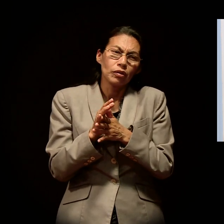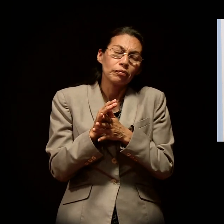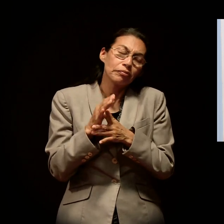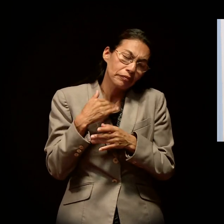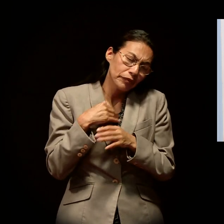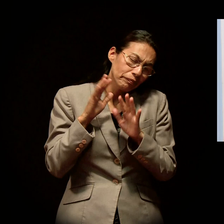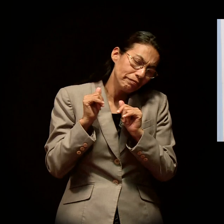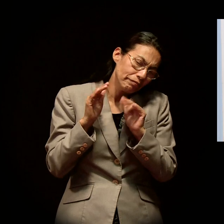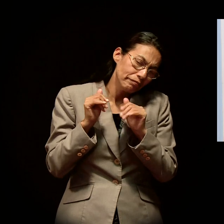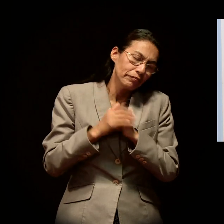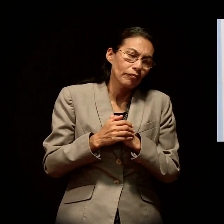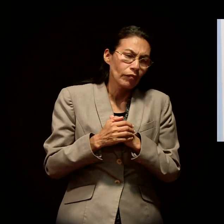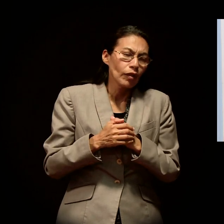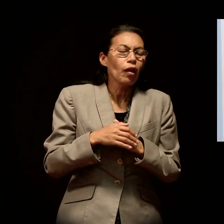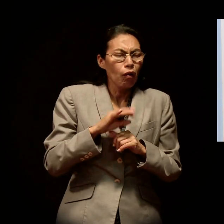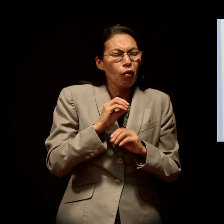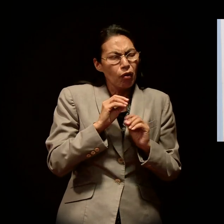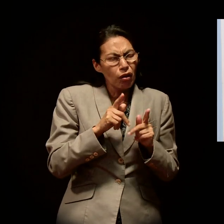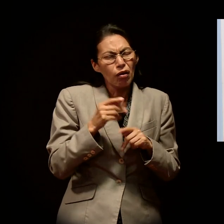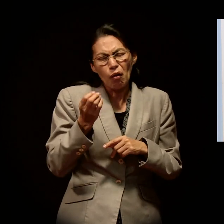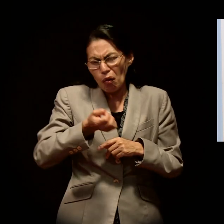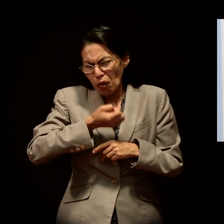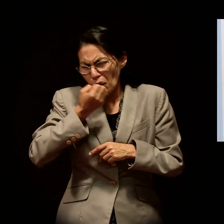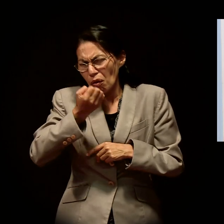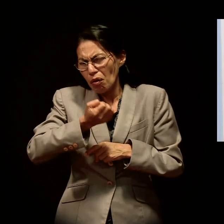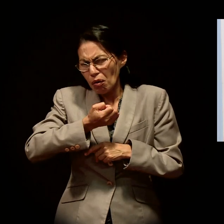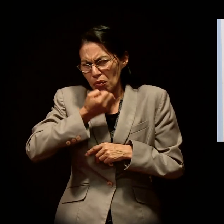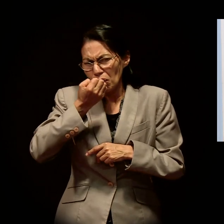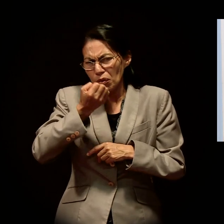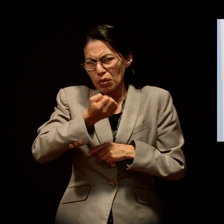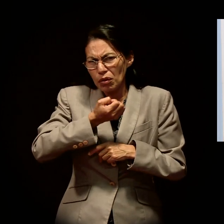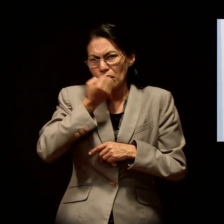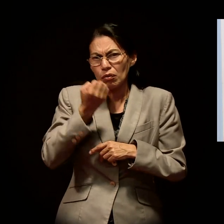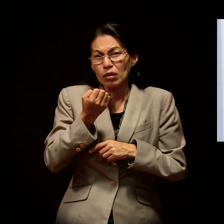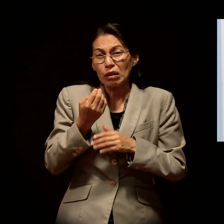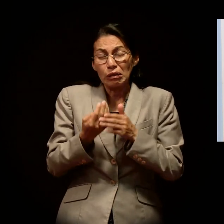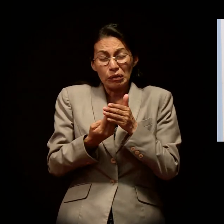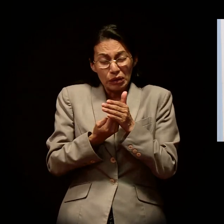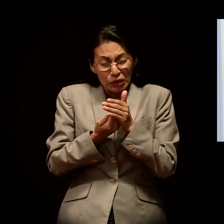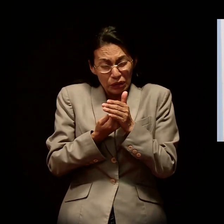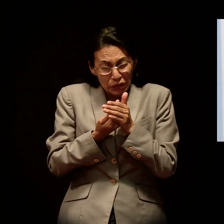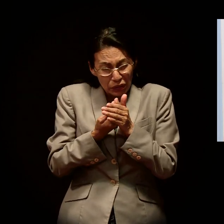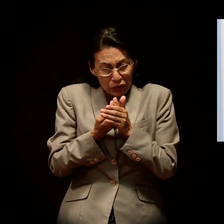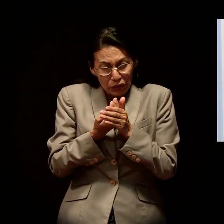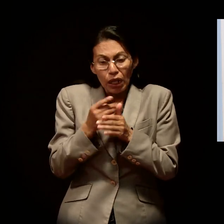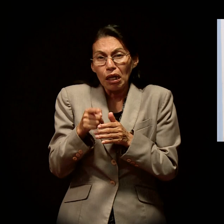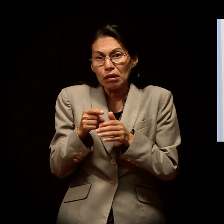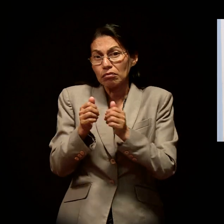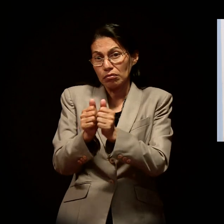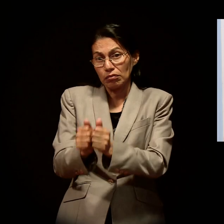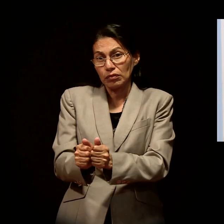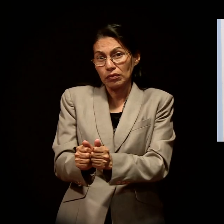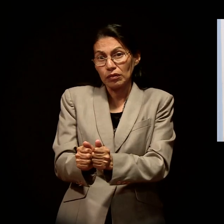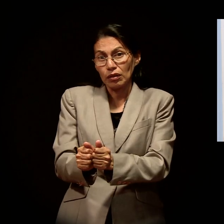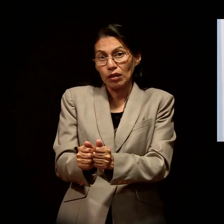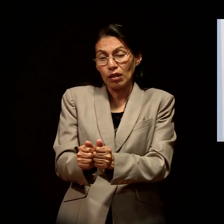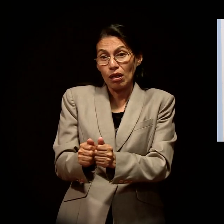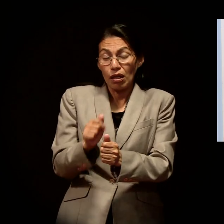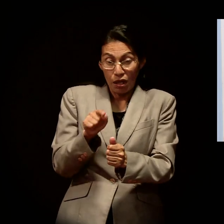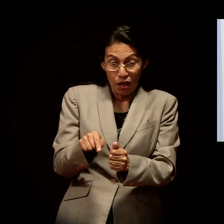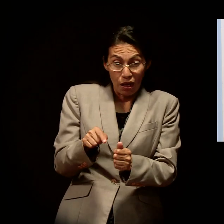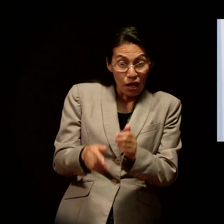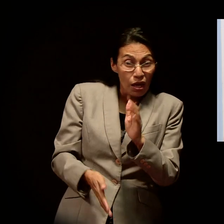oramos y resulta que en la madrugada ya estaba al otro día ya estaba